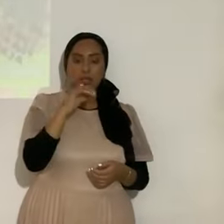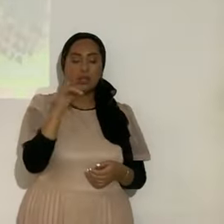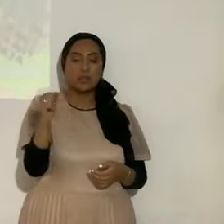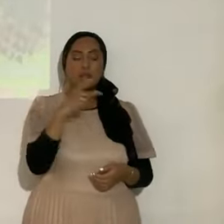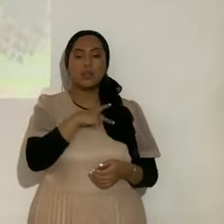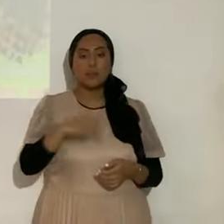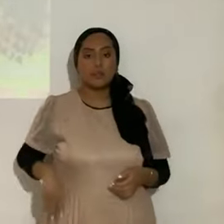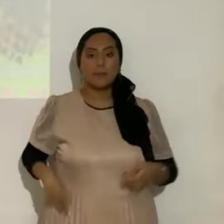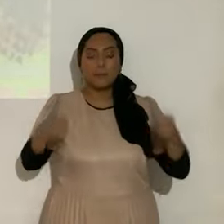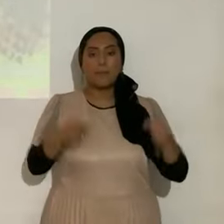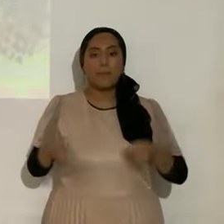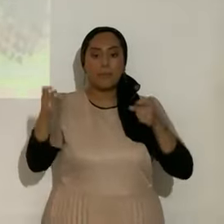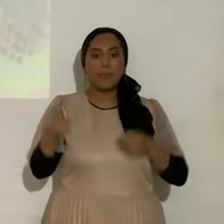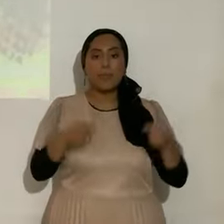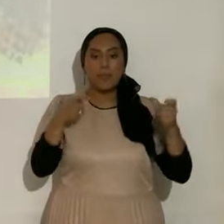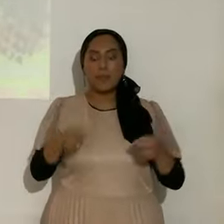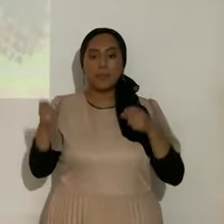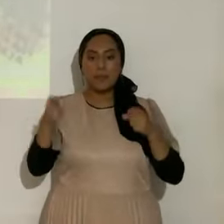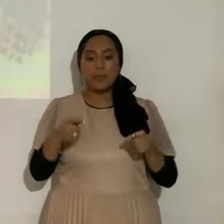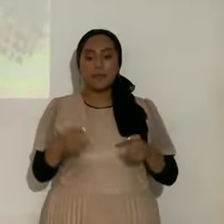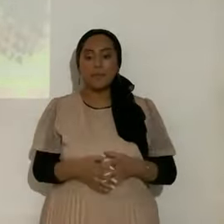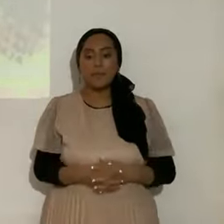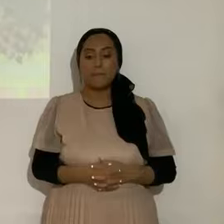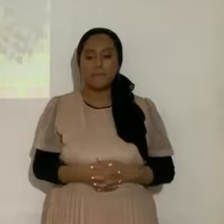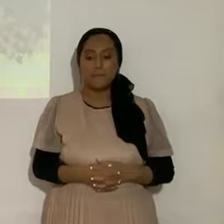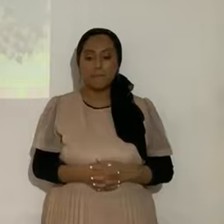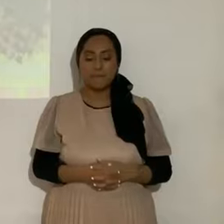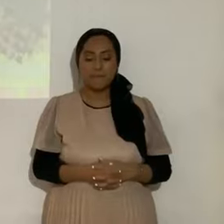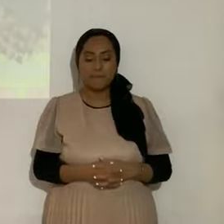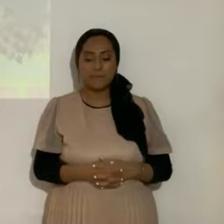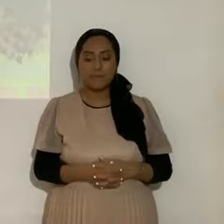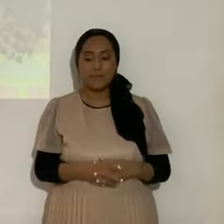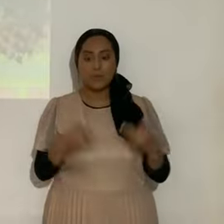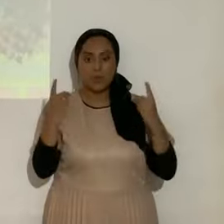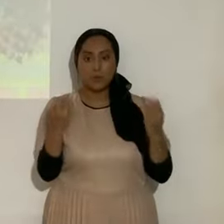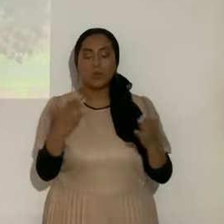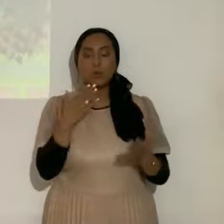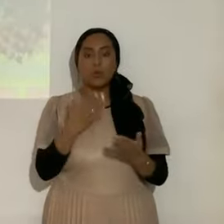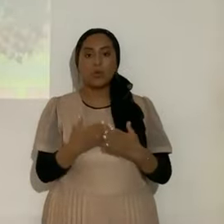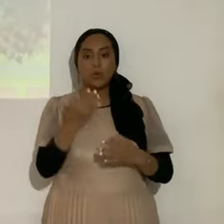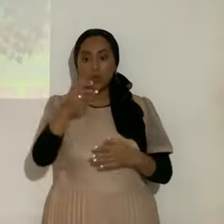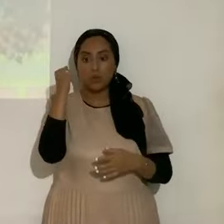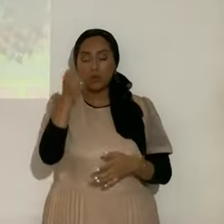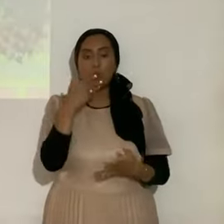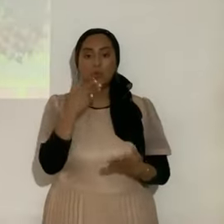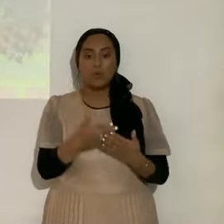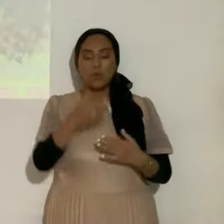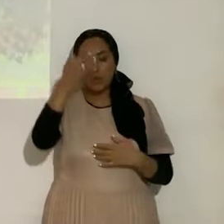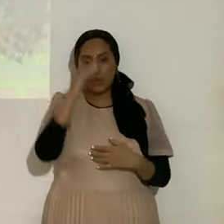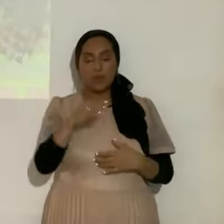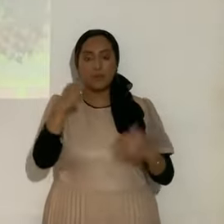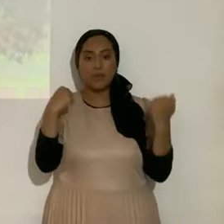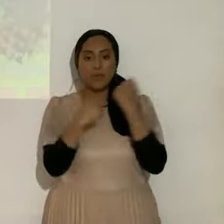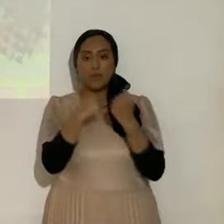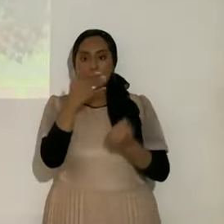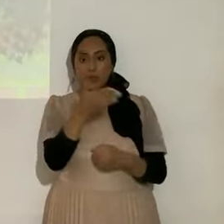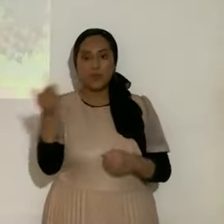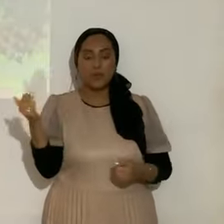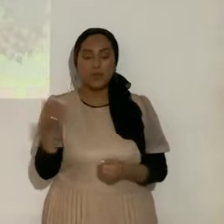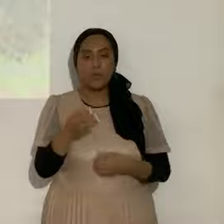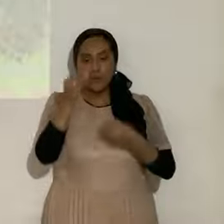Reyes. Yahshua habló de arrepentimiento. Es inclinación a hacer el bien. Si tomas lo bueno, Elohim te respalda. Y